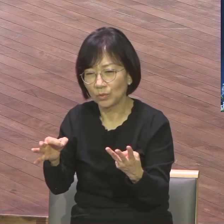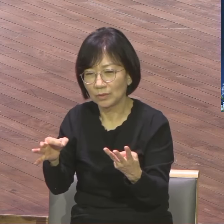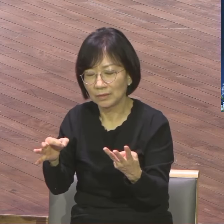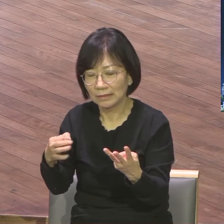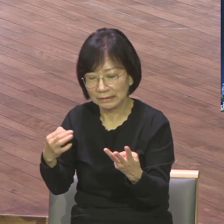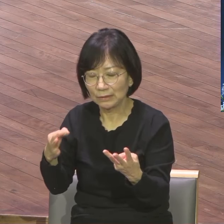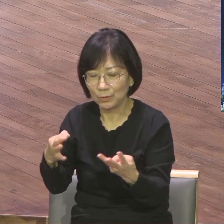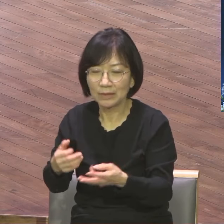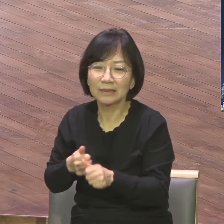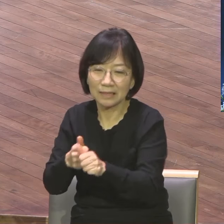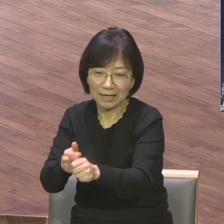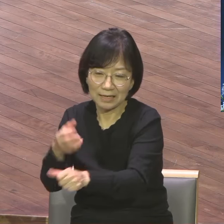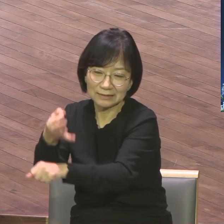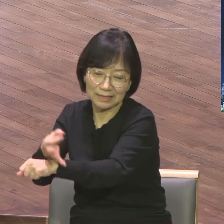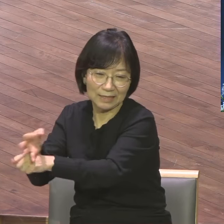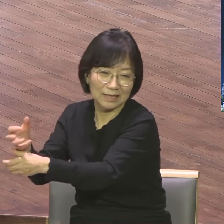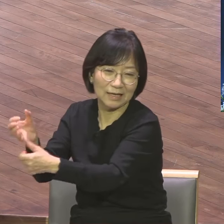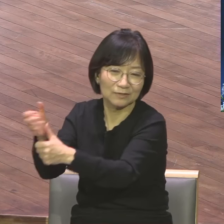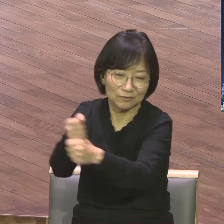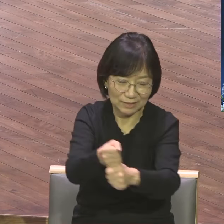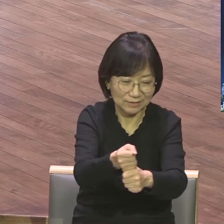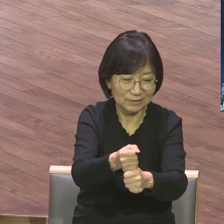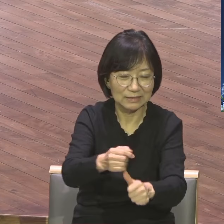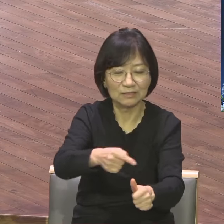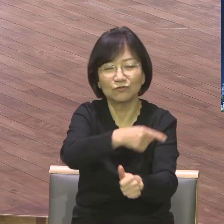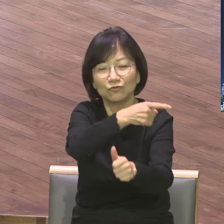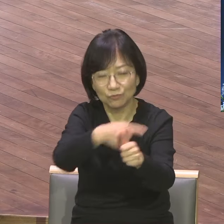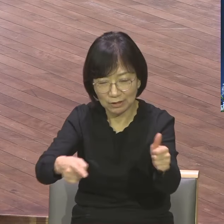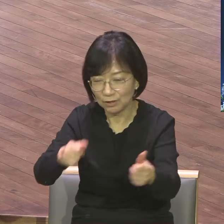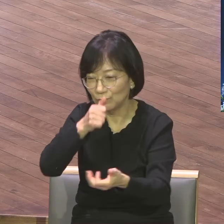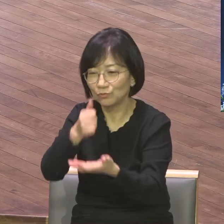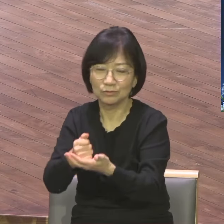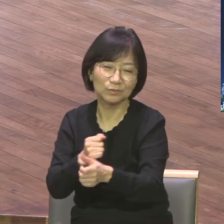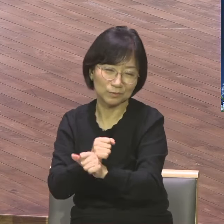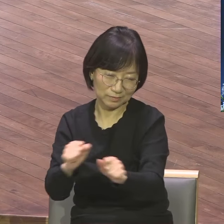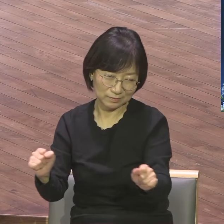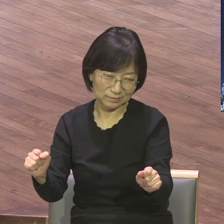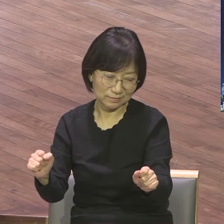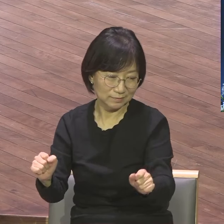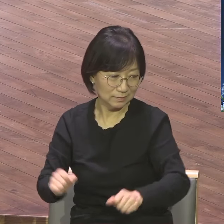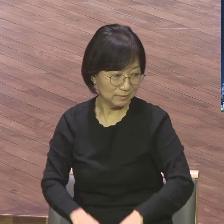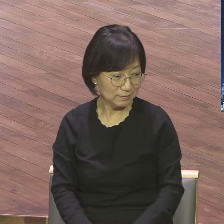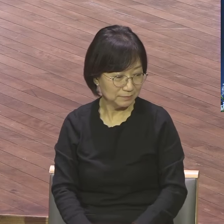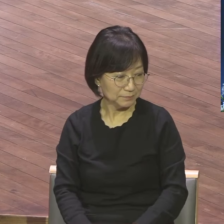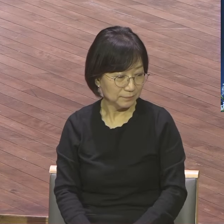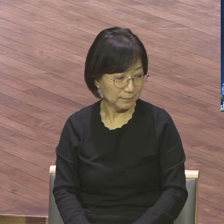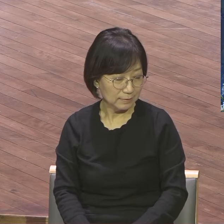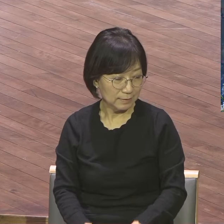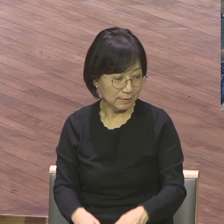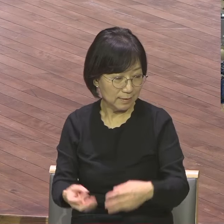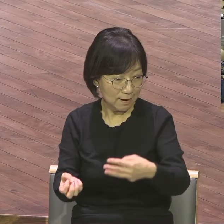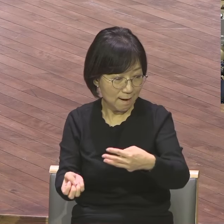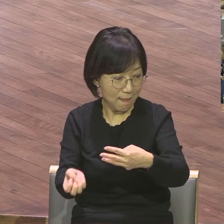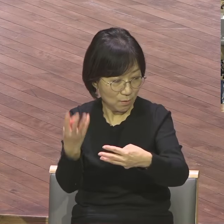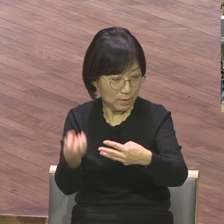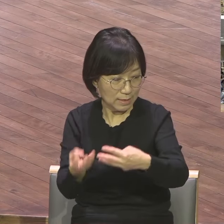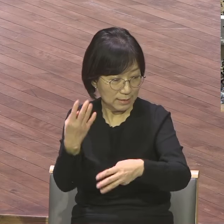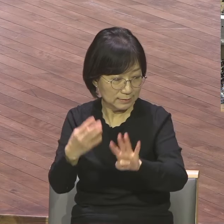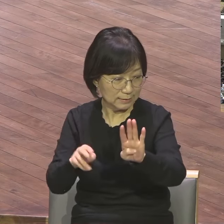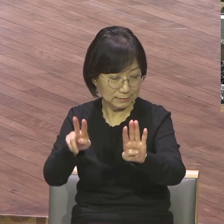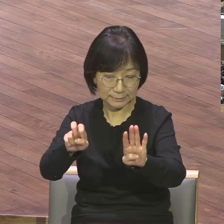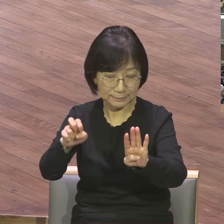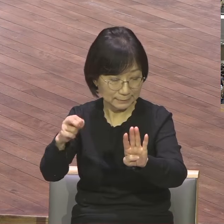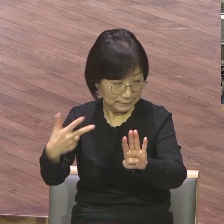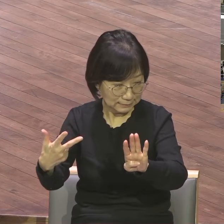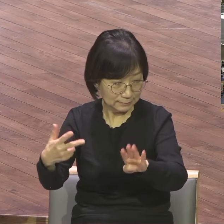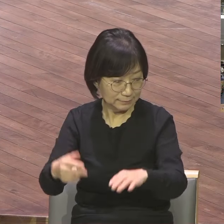겁니다. 레위기 4장 27절에 31절을 제가 읽겠습니다. 만일 평민의 한 사람이